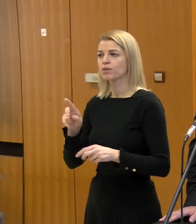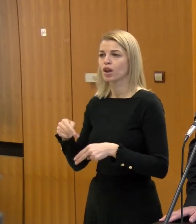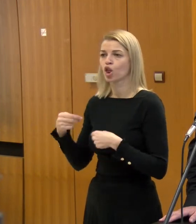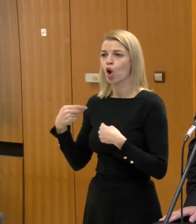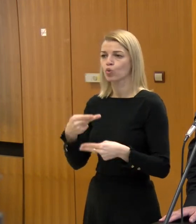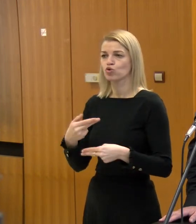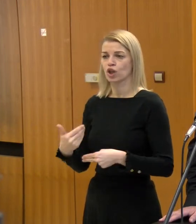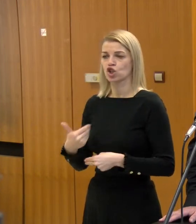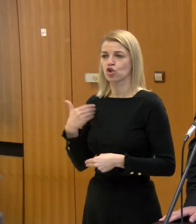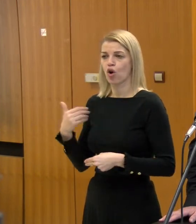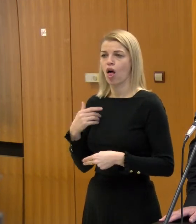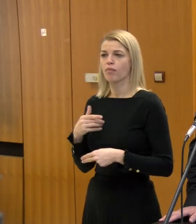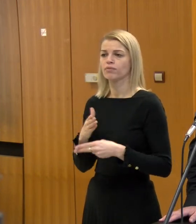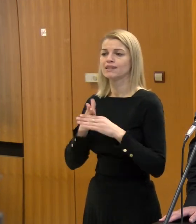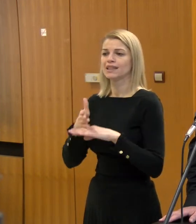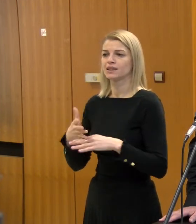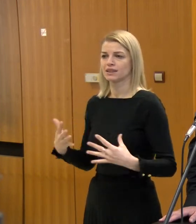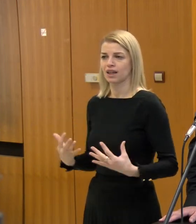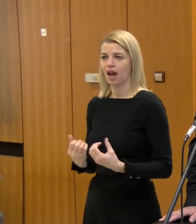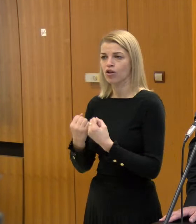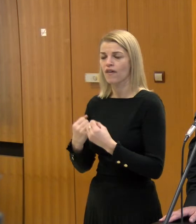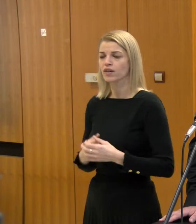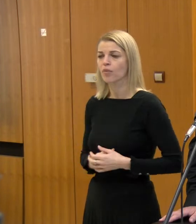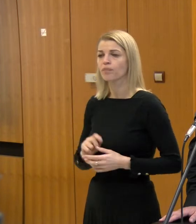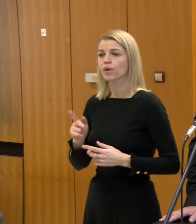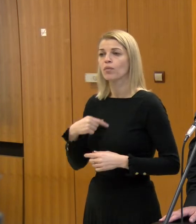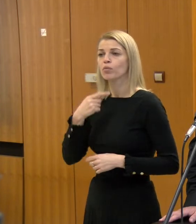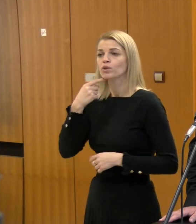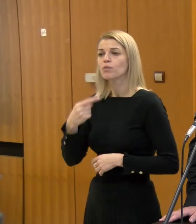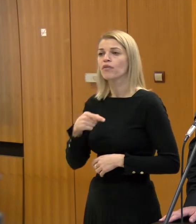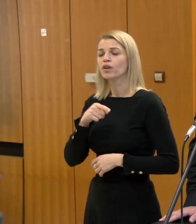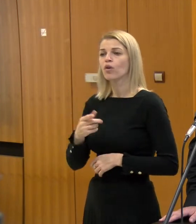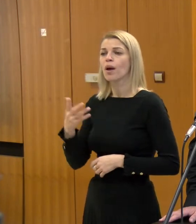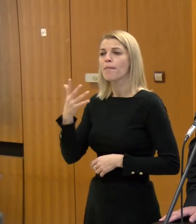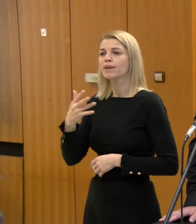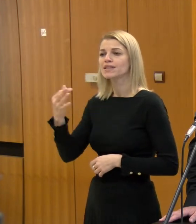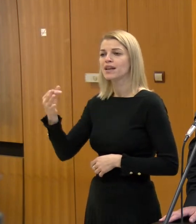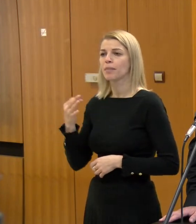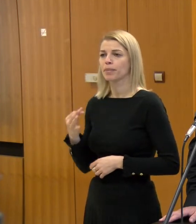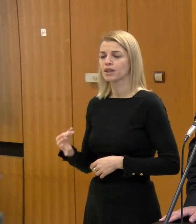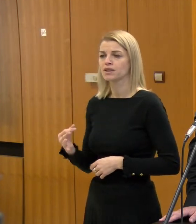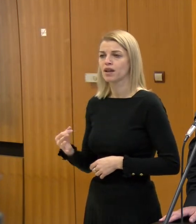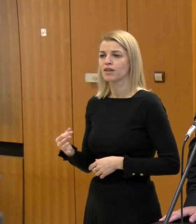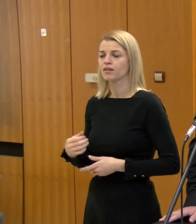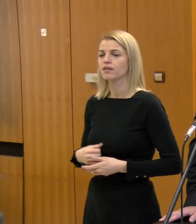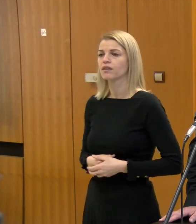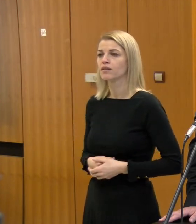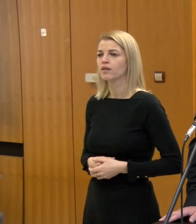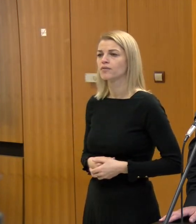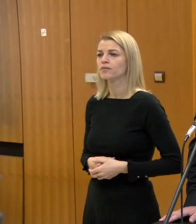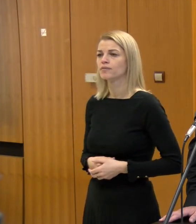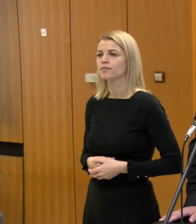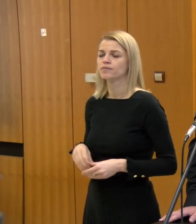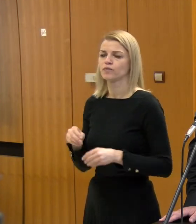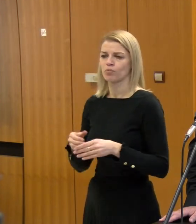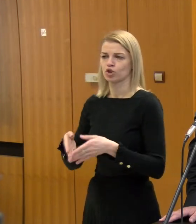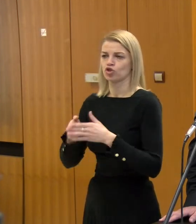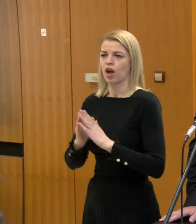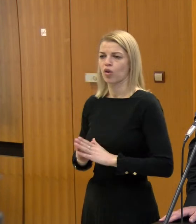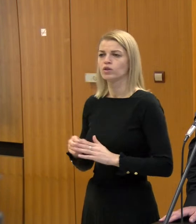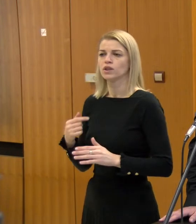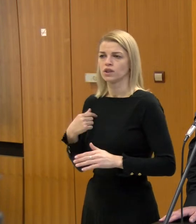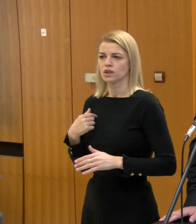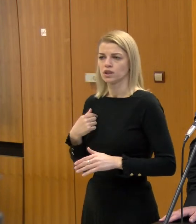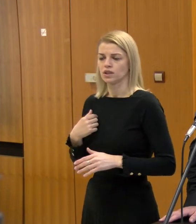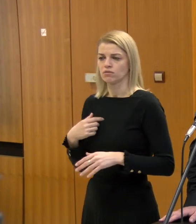doručili školám cez zriaďovateľov. Musím povedať, že je to 50% žiadostí, ktorým sme